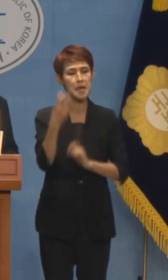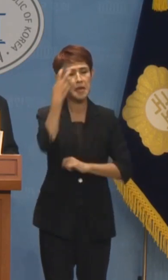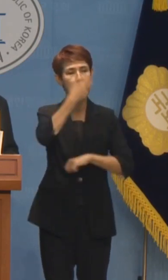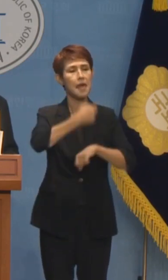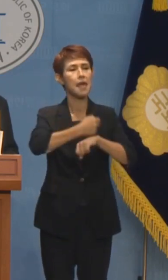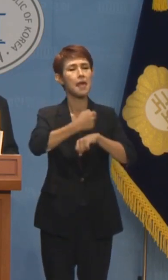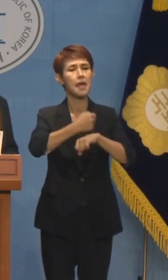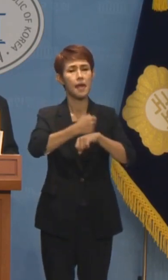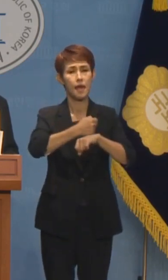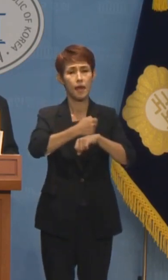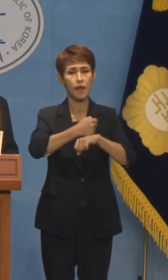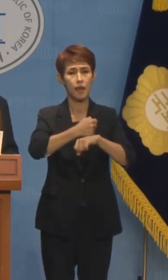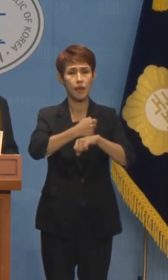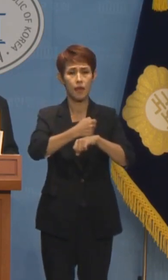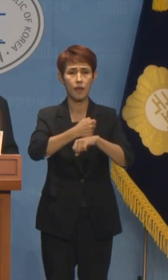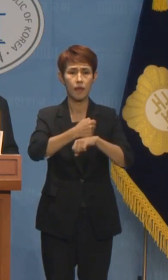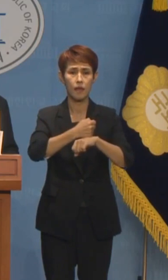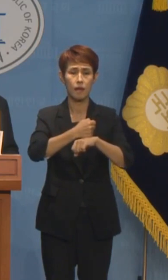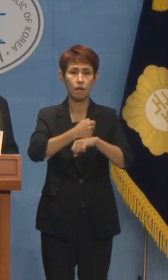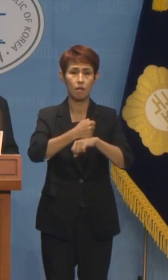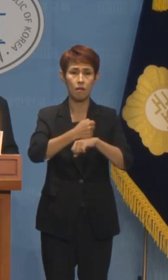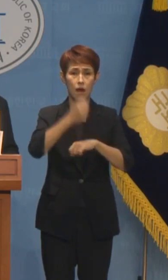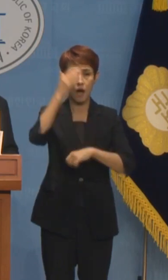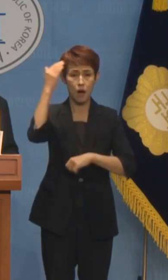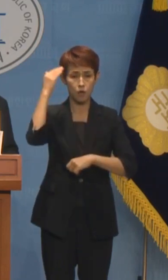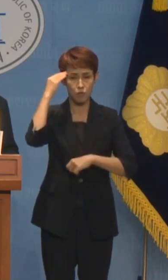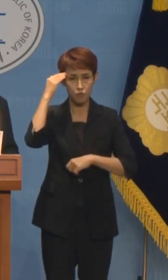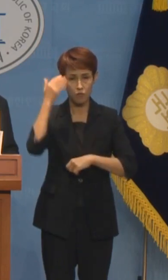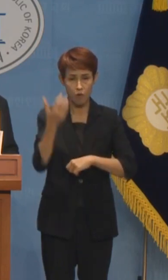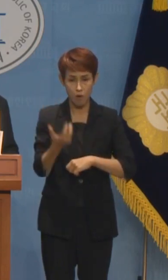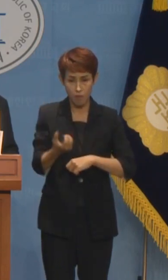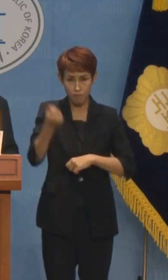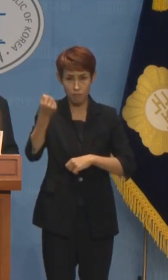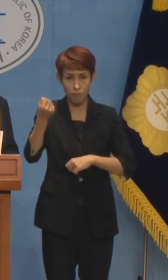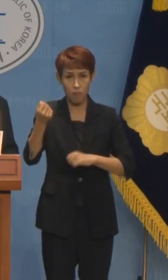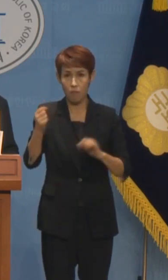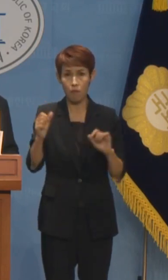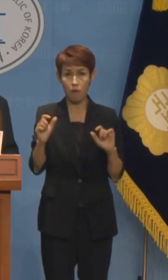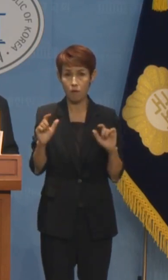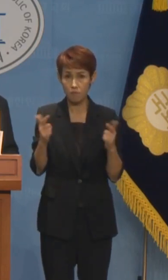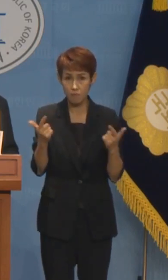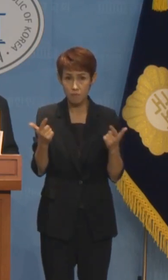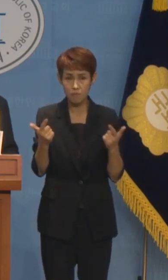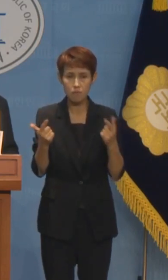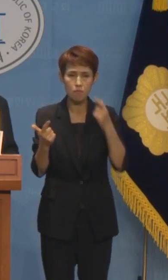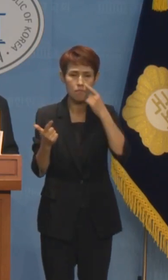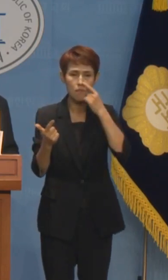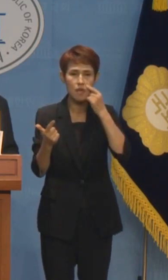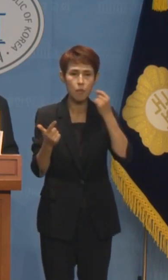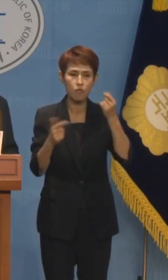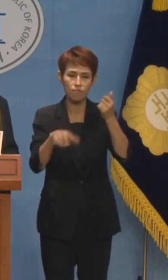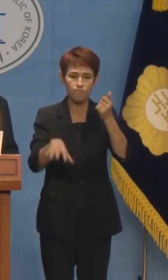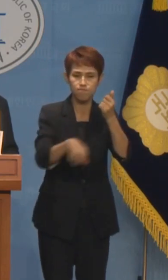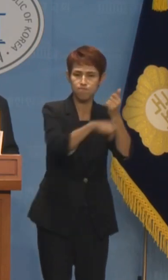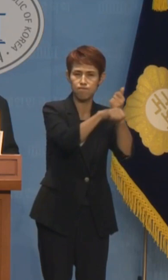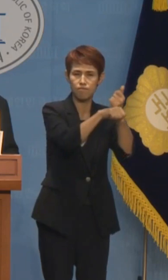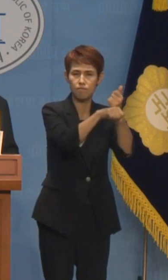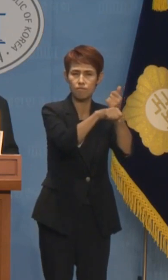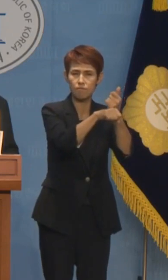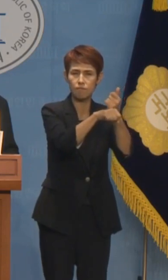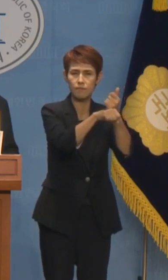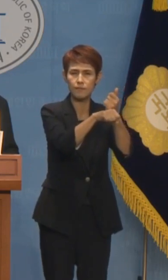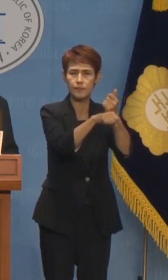만들어서 우리 민족 영토가 아닌 영예가 아닌 일본의 영예로 만들려고 하는